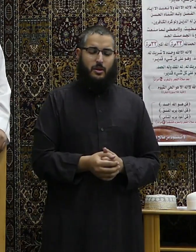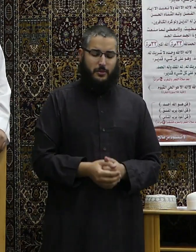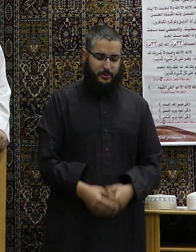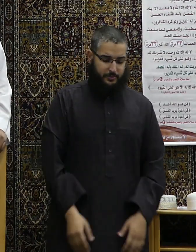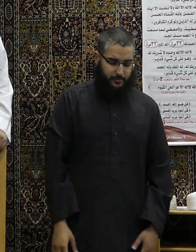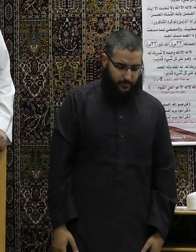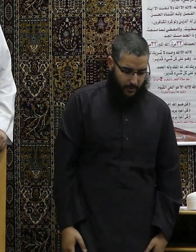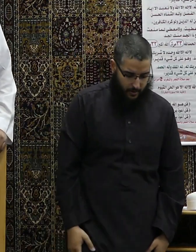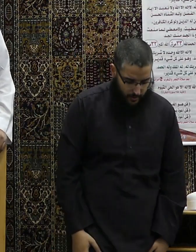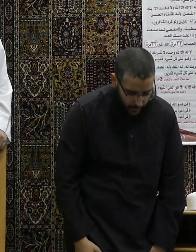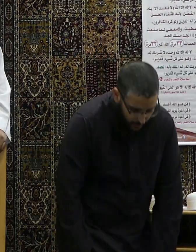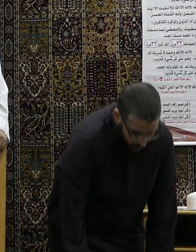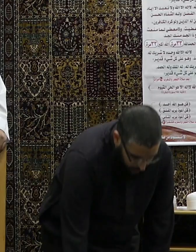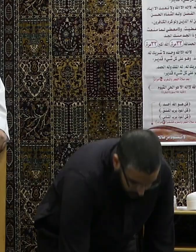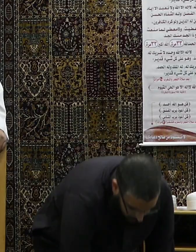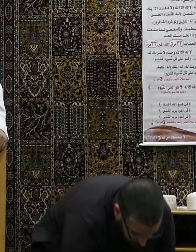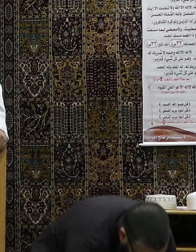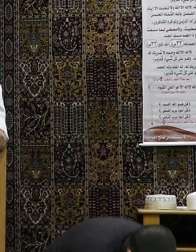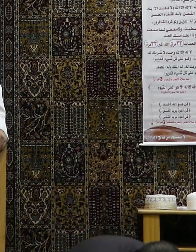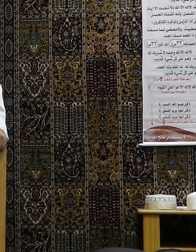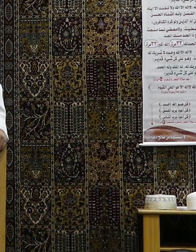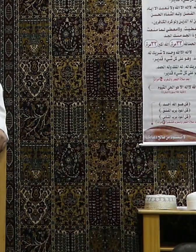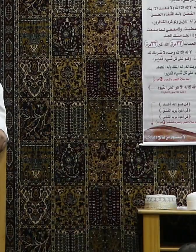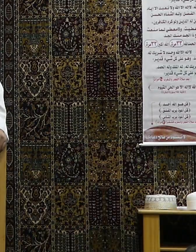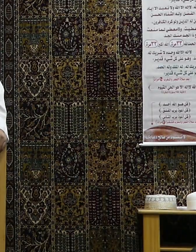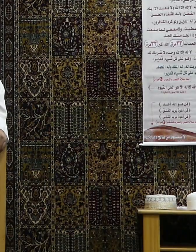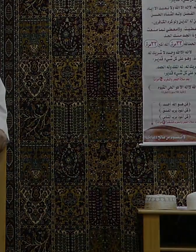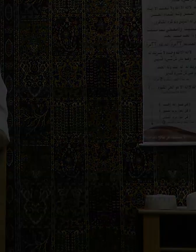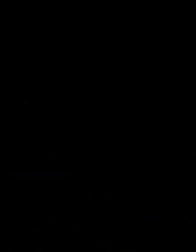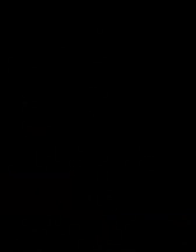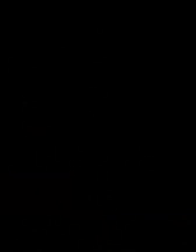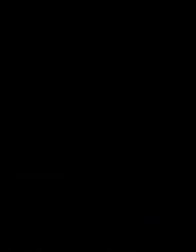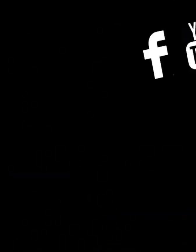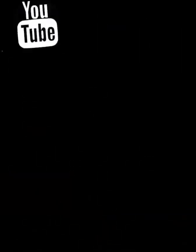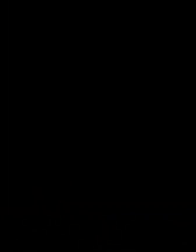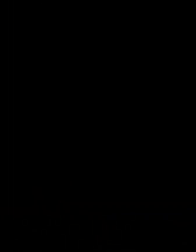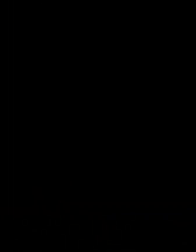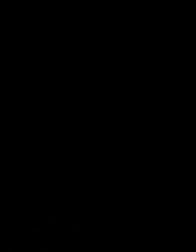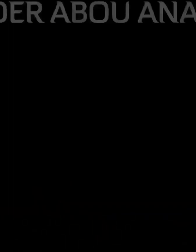Allahumma ya Rabbi nas'aluka an tataqabbal minna al-qiyama wa s-siyama ala al-wajhi alladhi yurdhik.